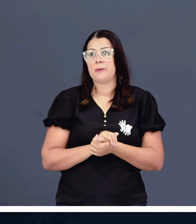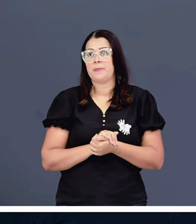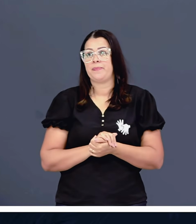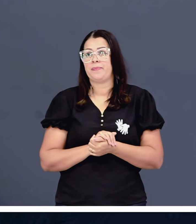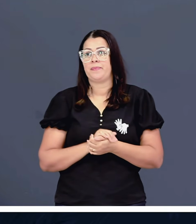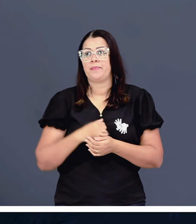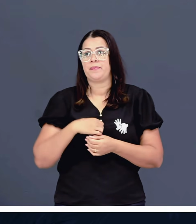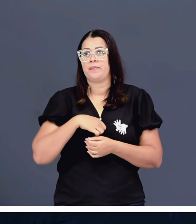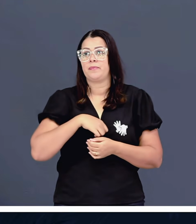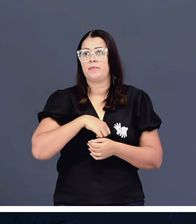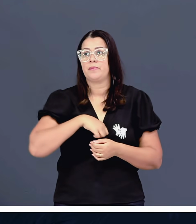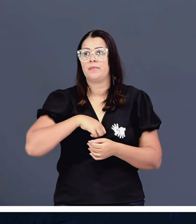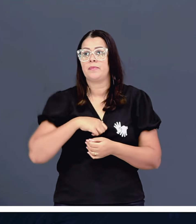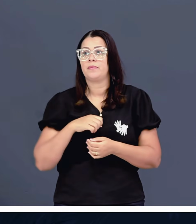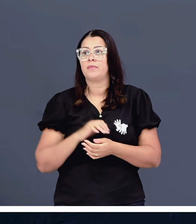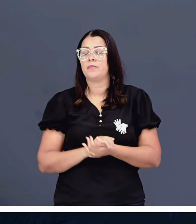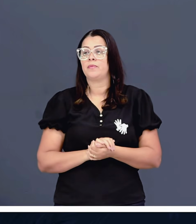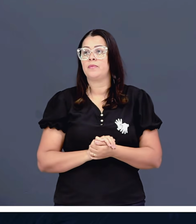que